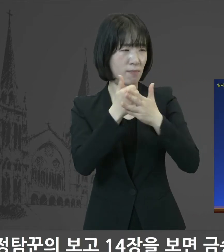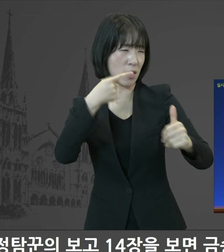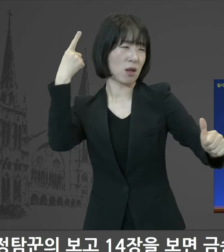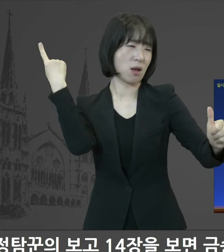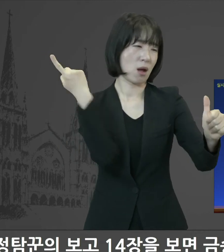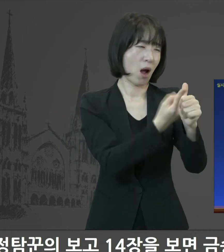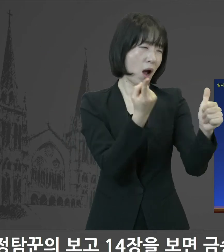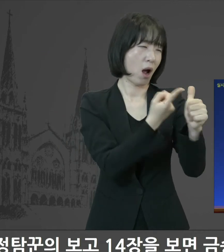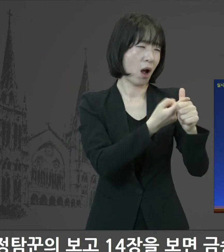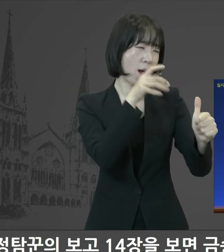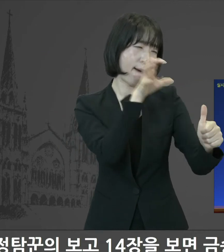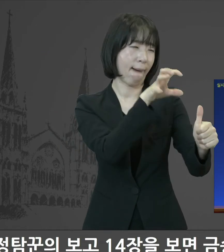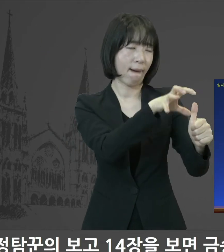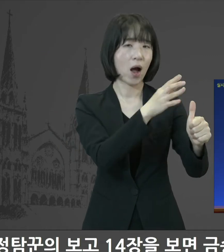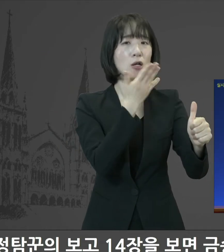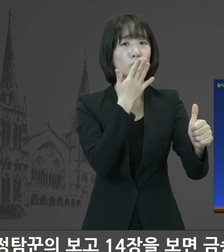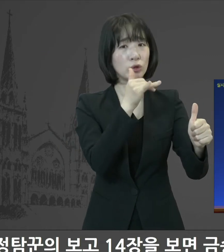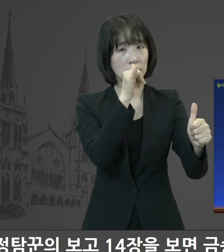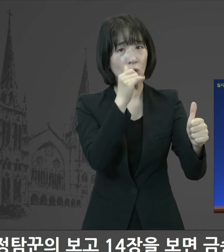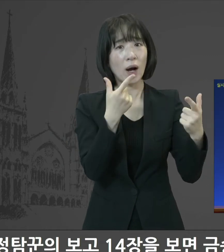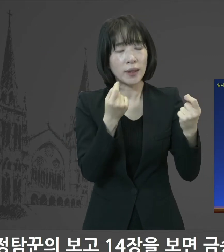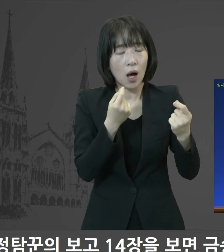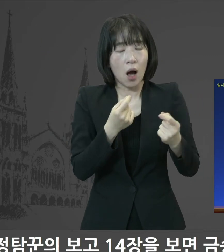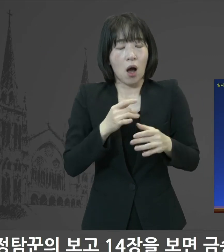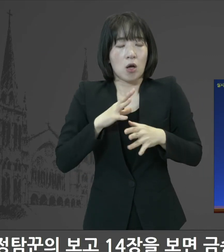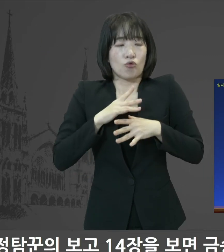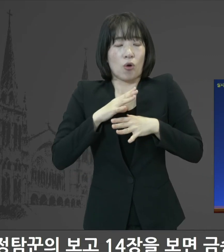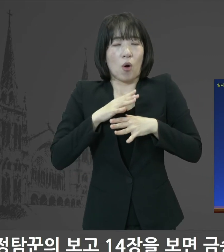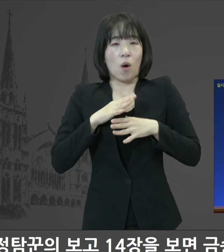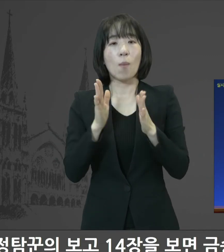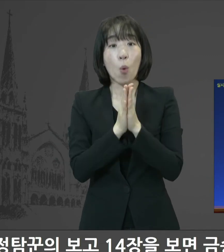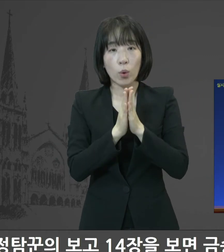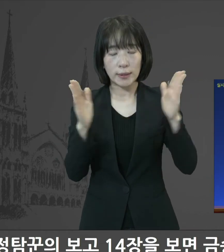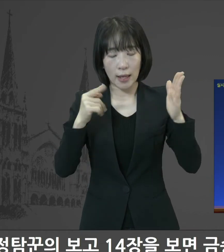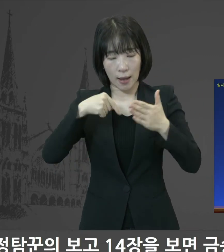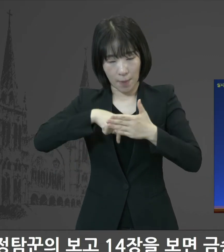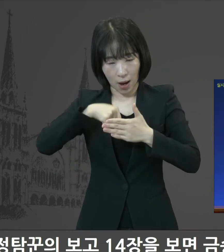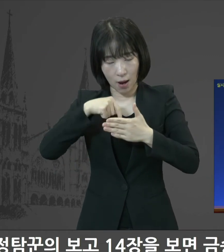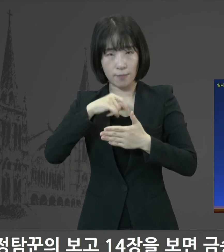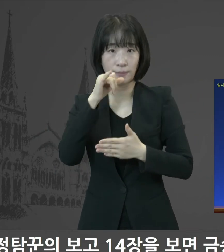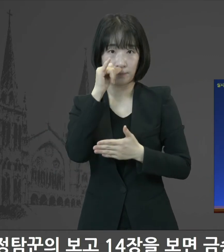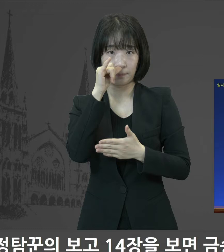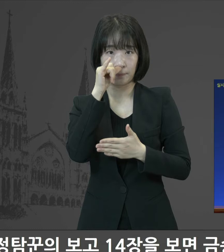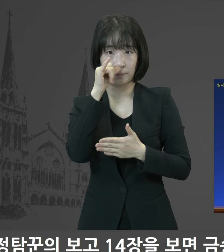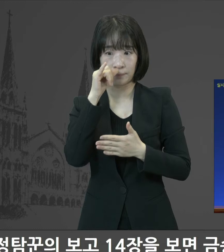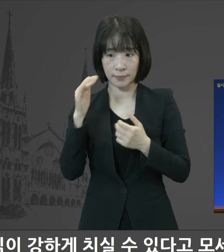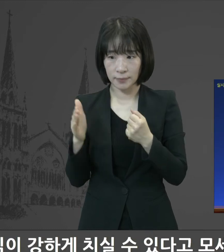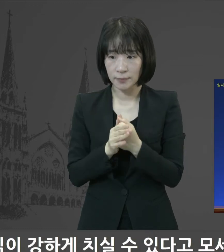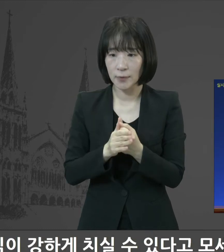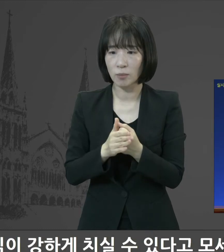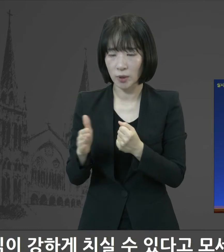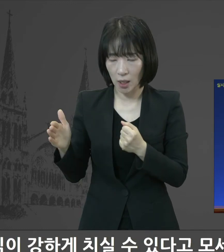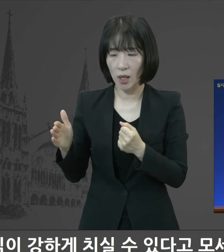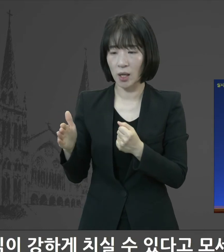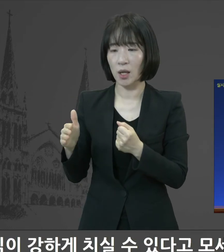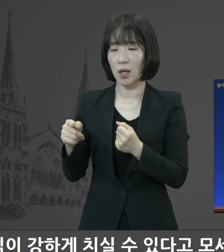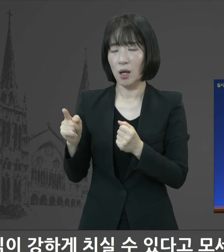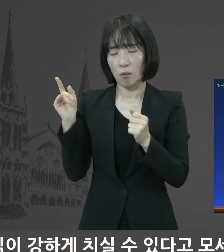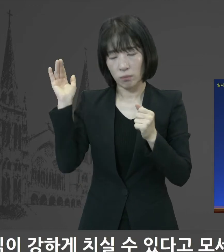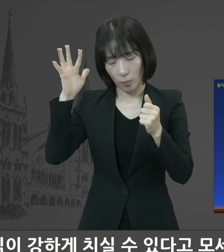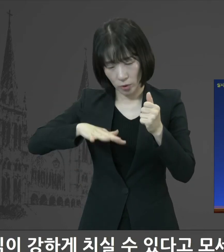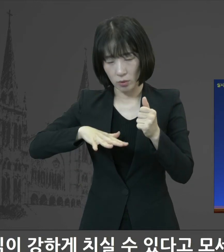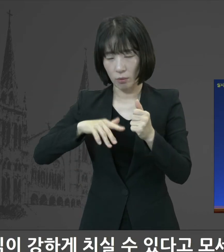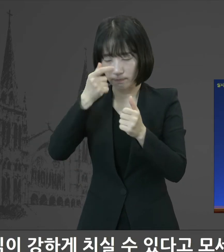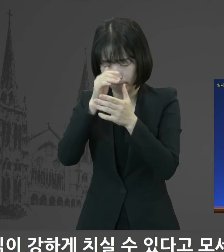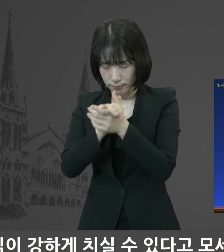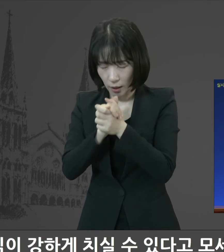급하게 엎드려서 기도하는 장면이 나옵니다. 이때 갈렙이 옷을 찢으면서